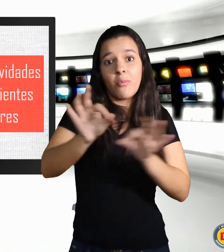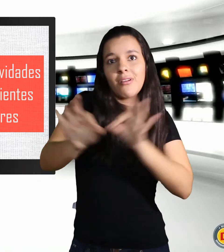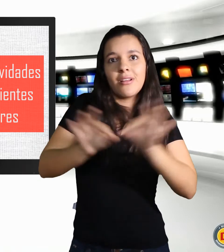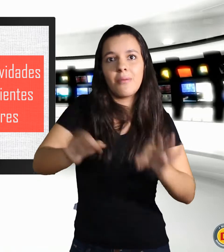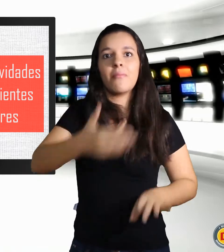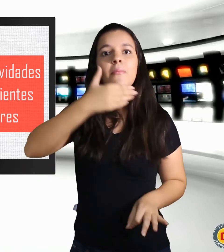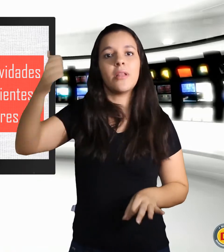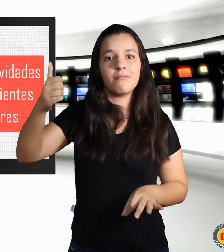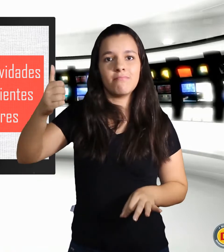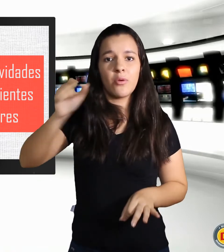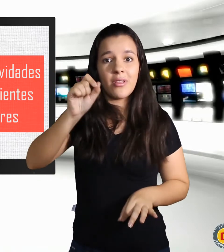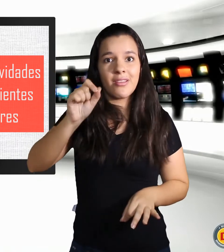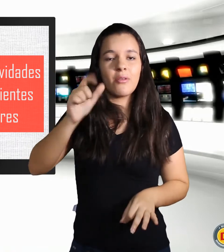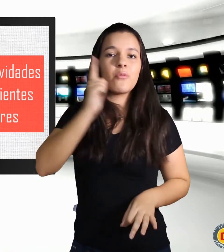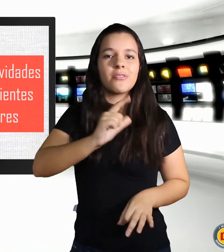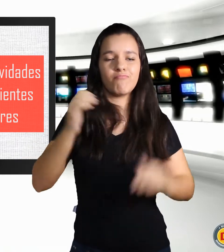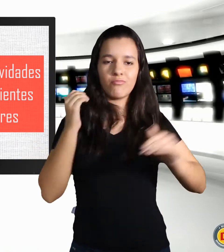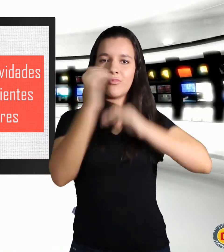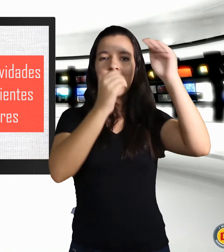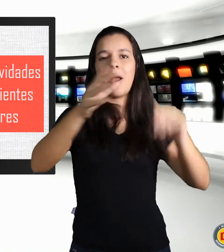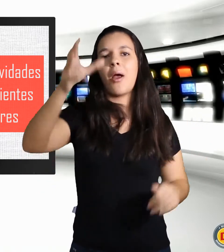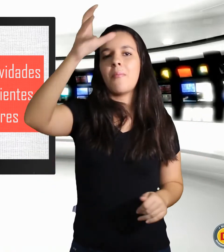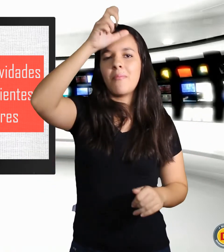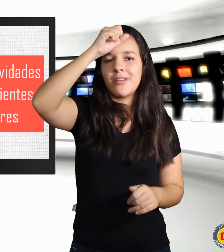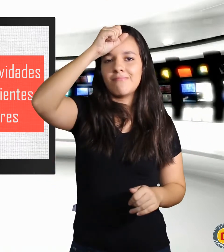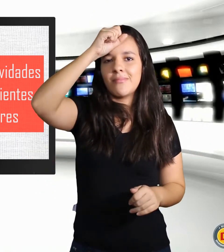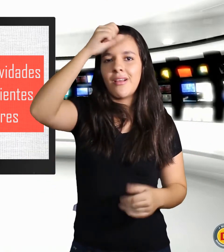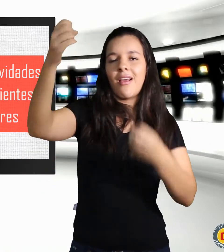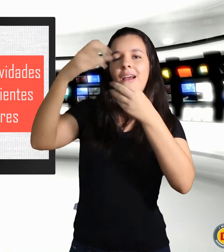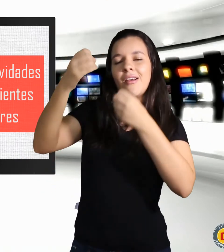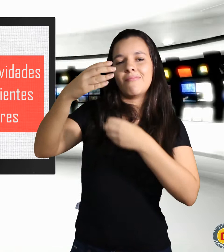bem organizado para que se efetive a aprendizagem e o aluno consiga aproveitar bem a aula.